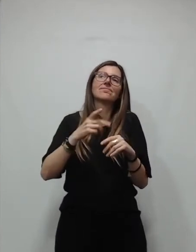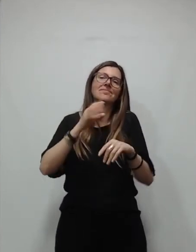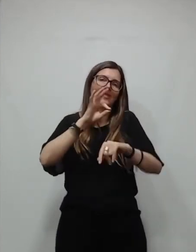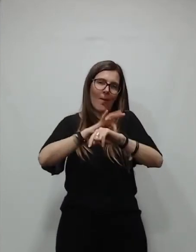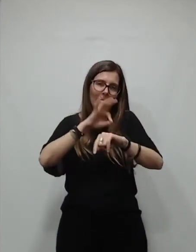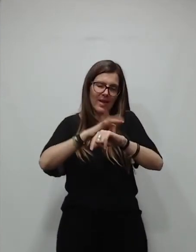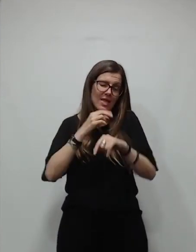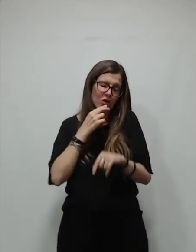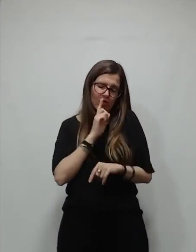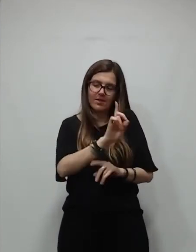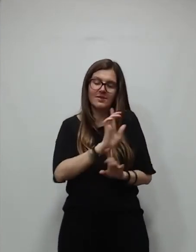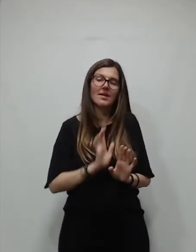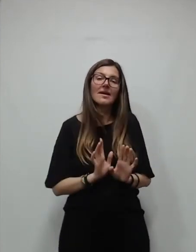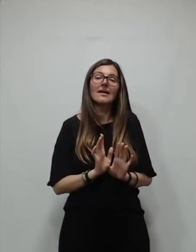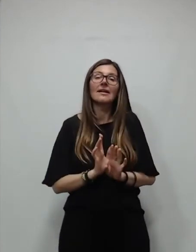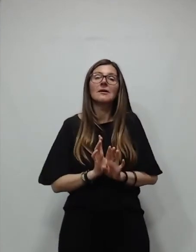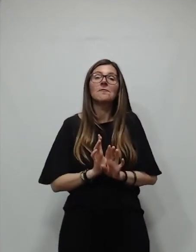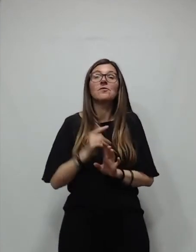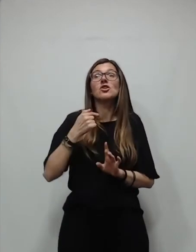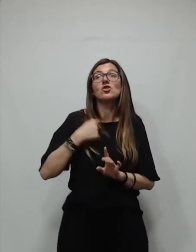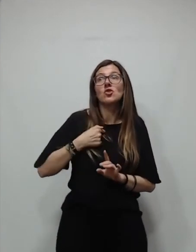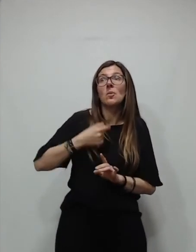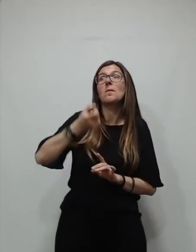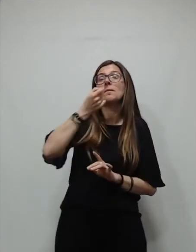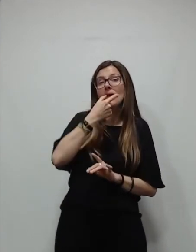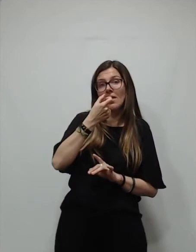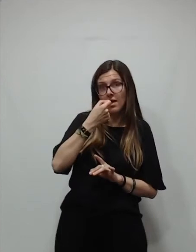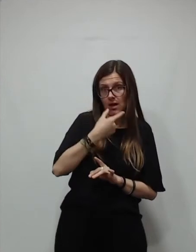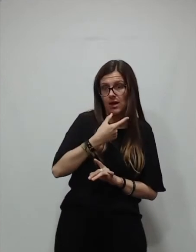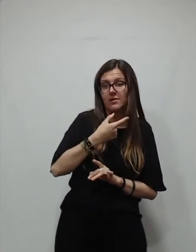médicas. Tomo medicación.